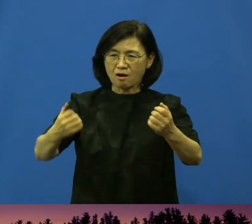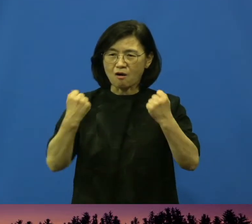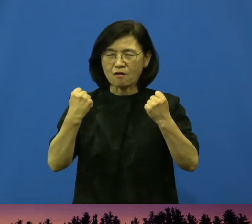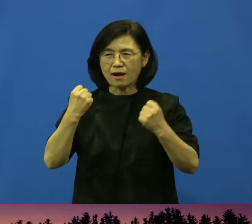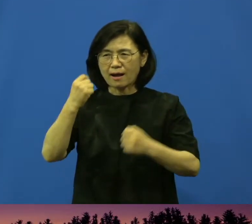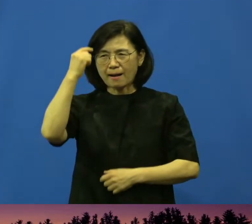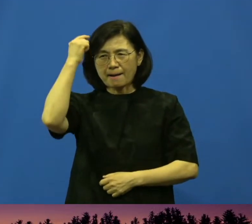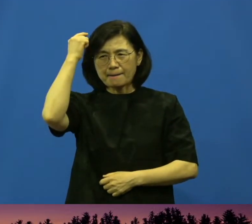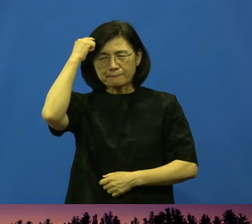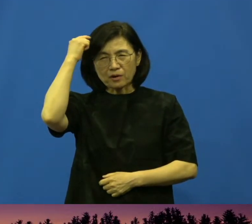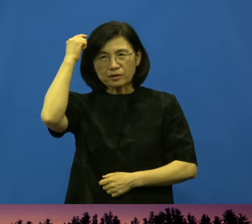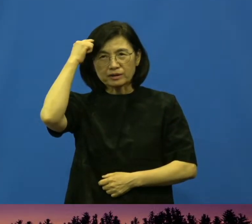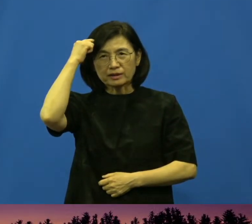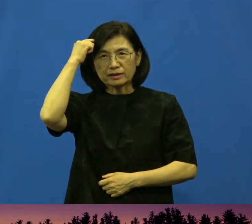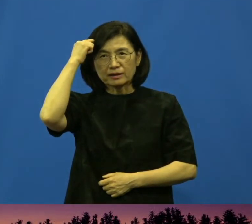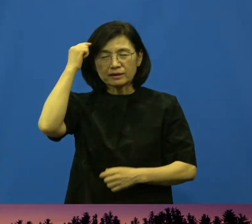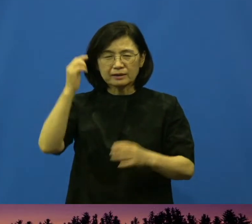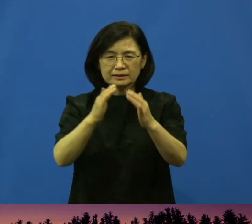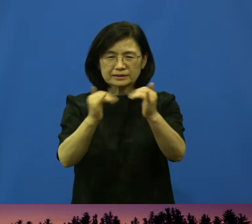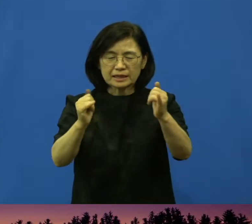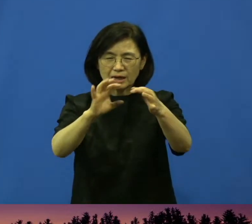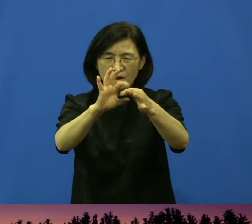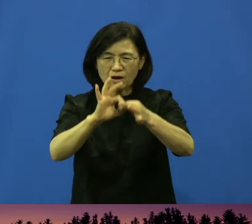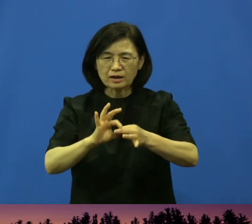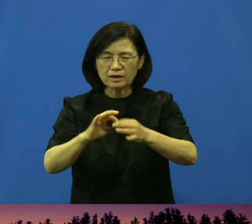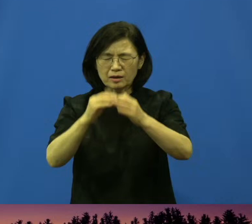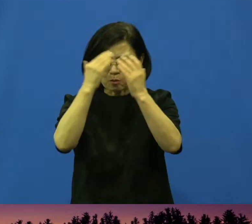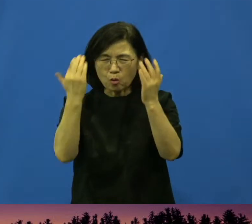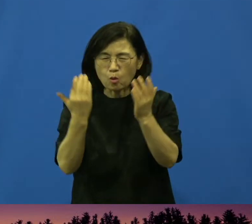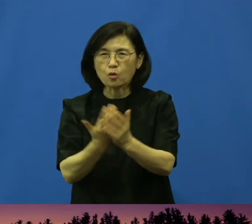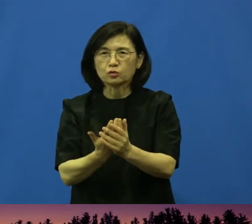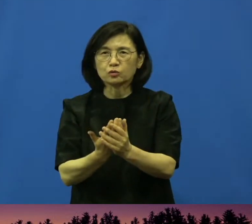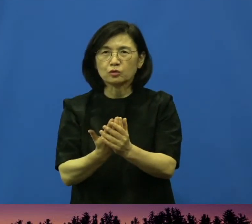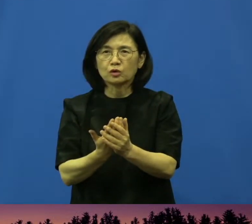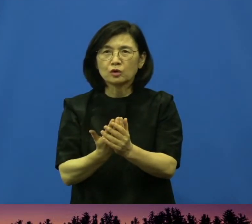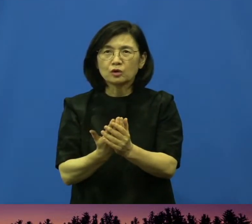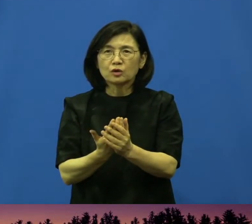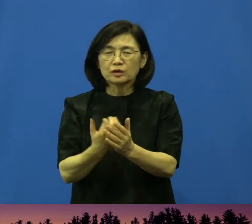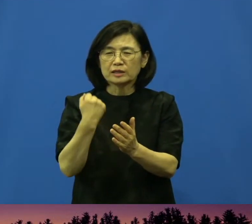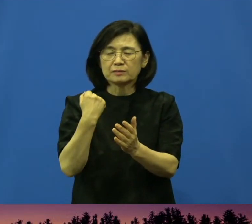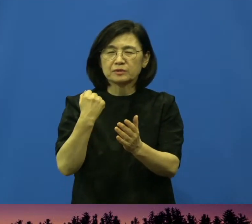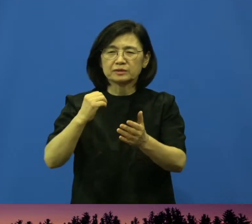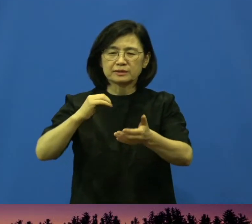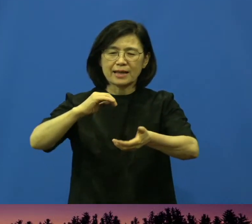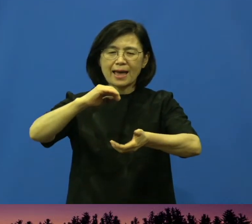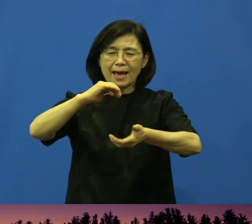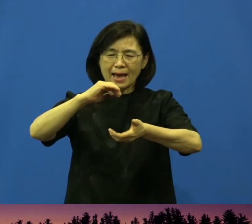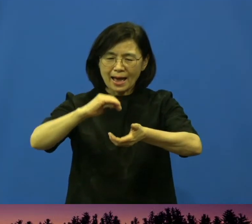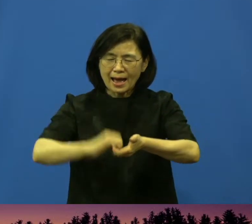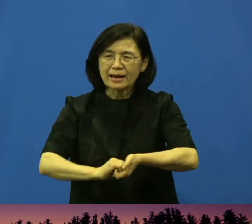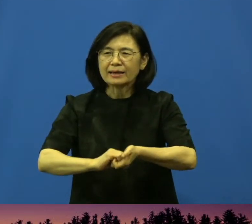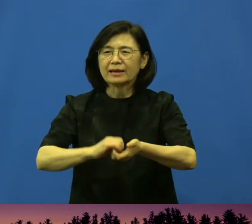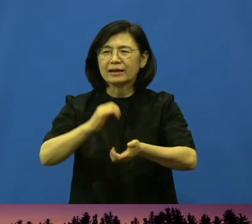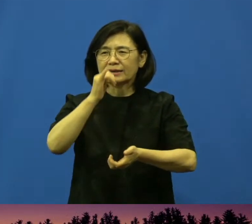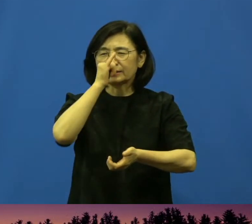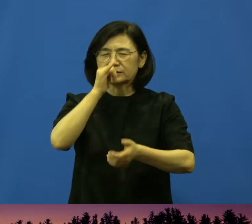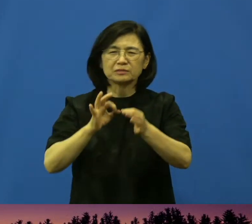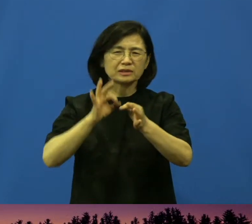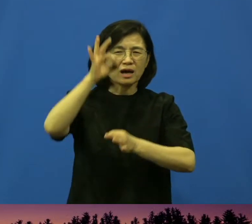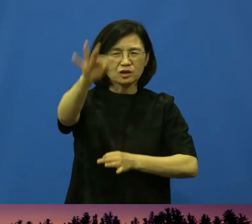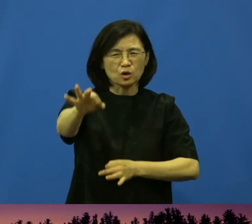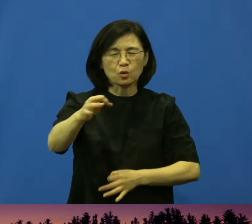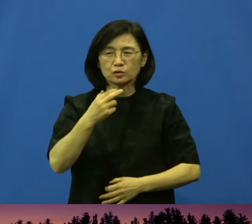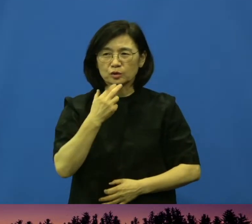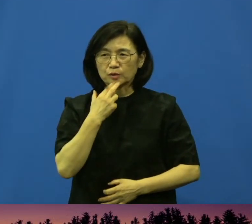뭐 인맥이든 다 마찬가지예요. 인간이 가진 힘은 한계가 있다는 거예요. 톨킨의 그